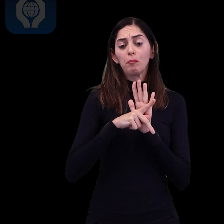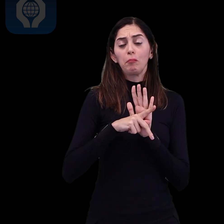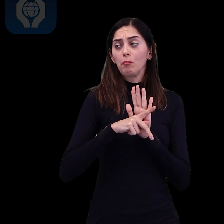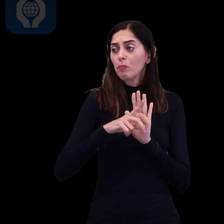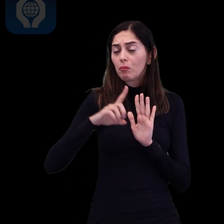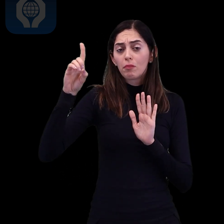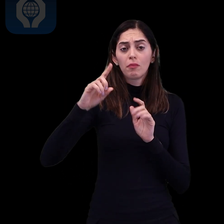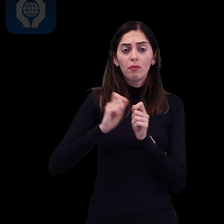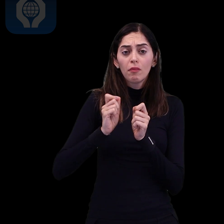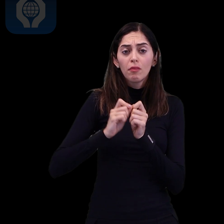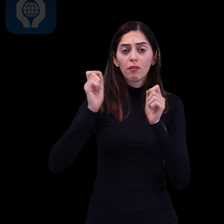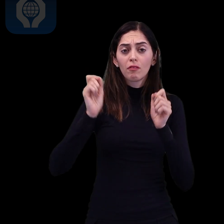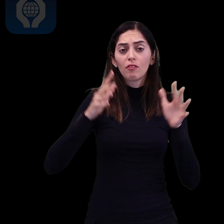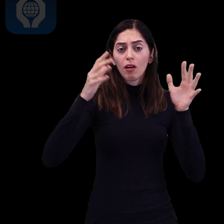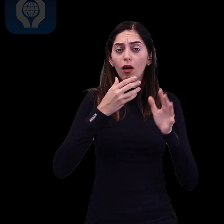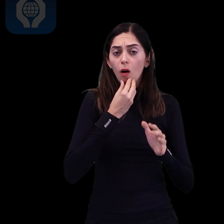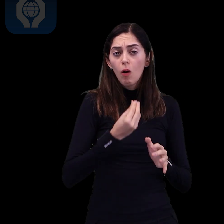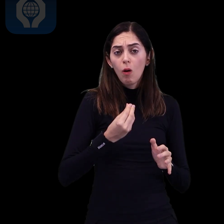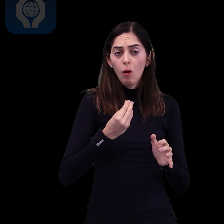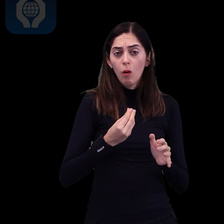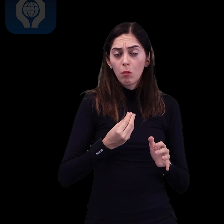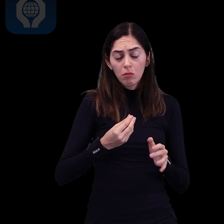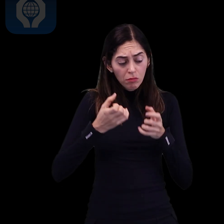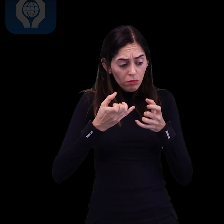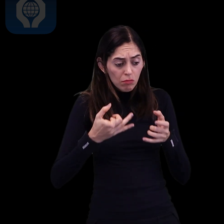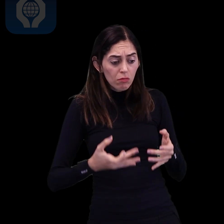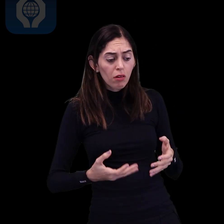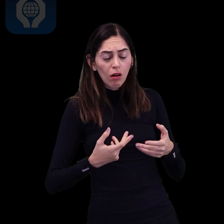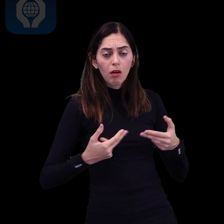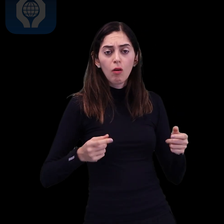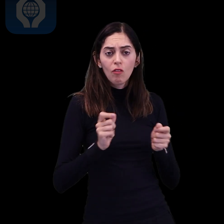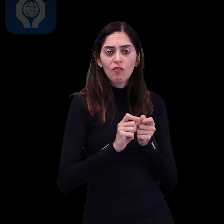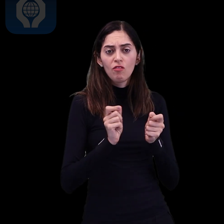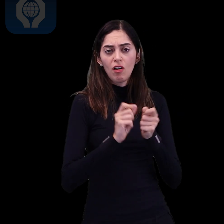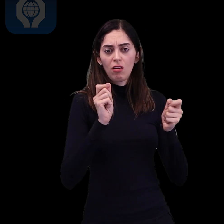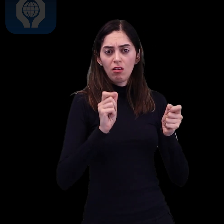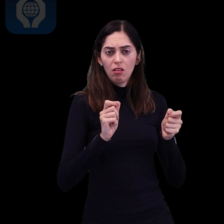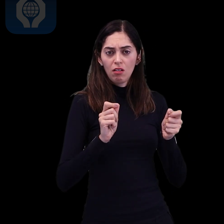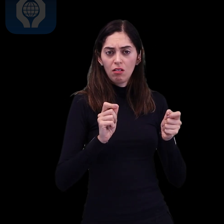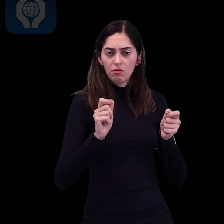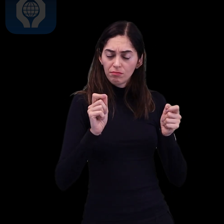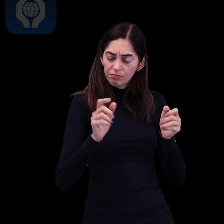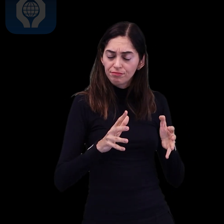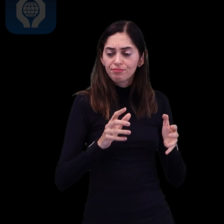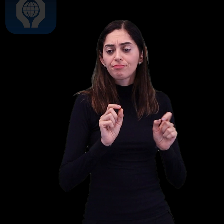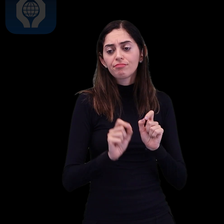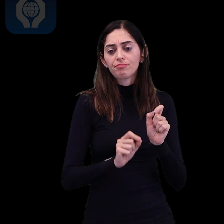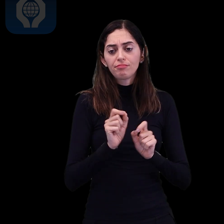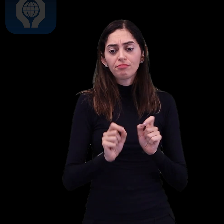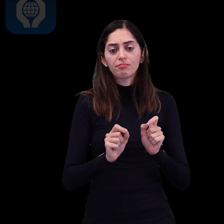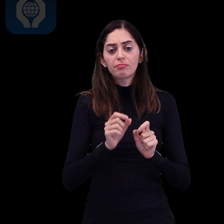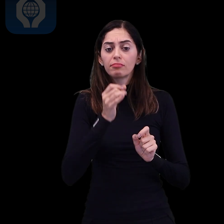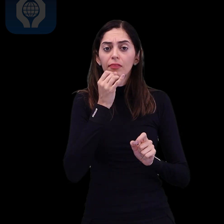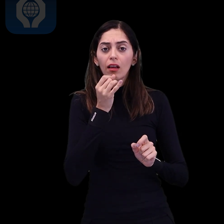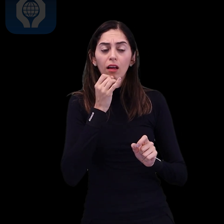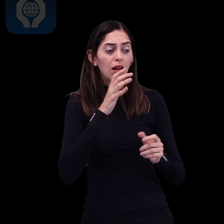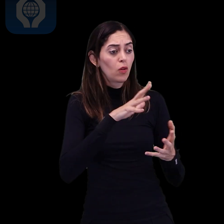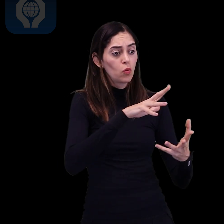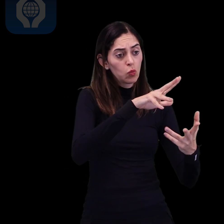direito de colocá-lo onde quisesse e de dizer-lhe o que fazer. Em algumas partes do mundo, aquele que faz